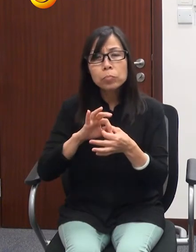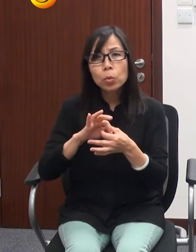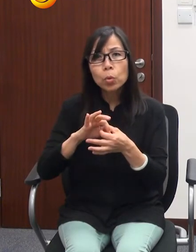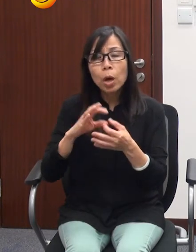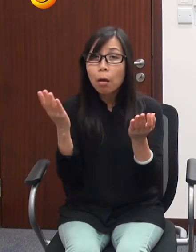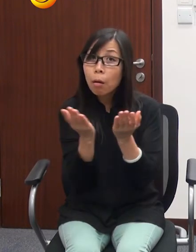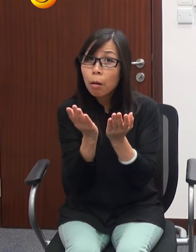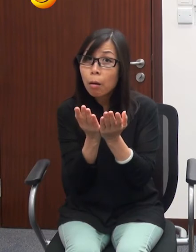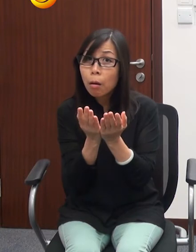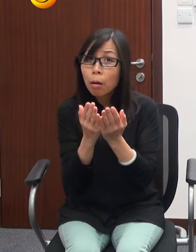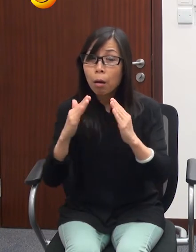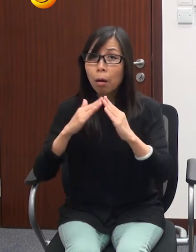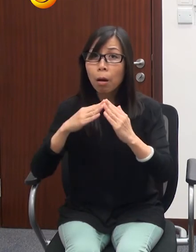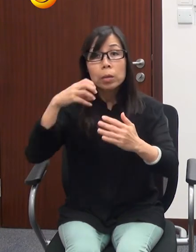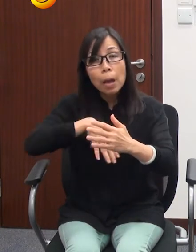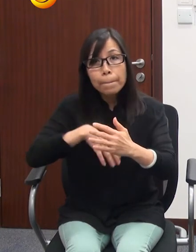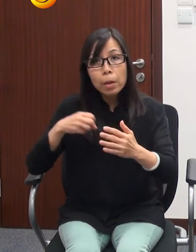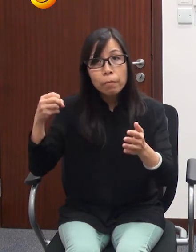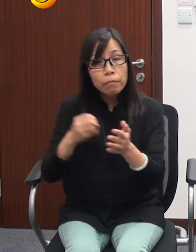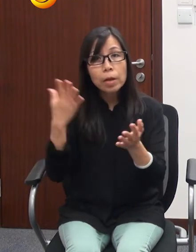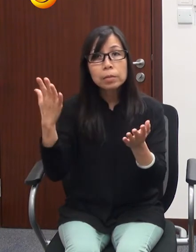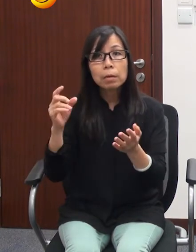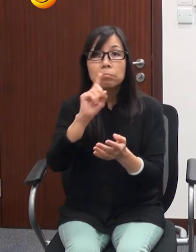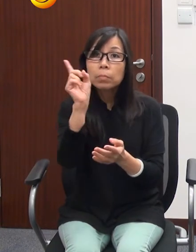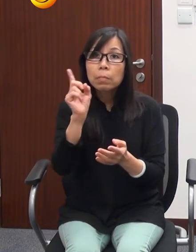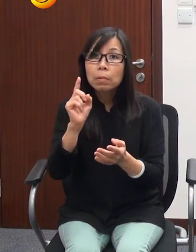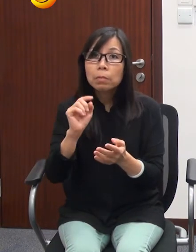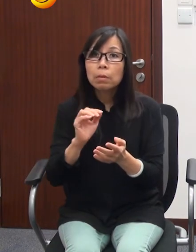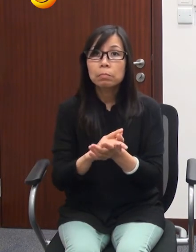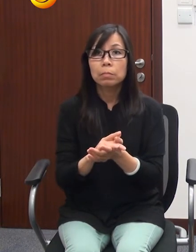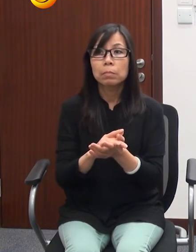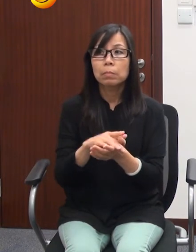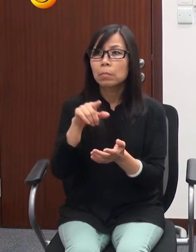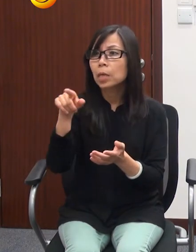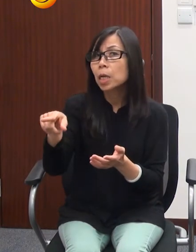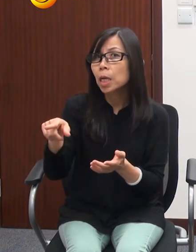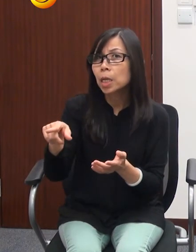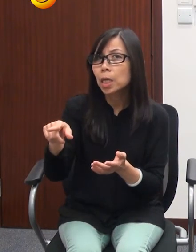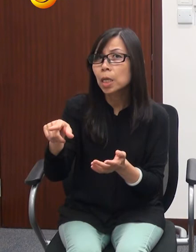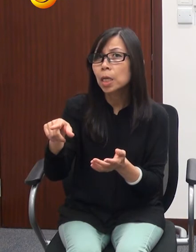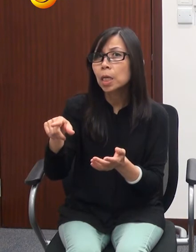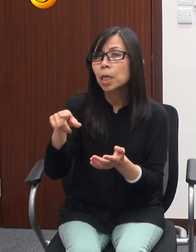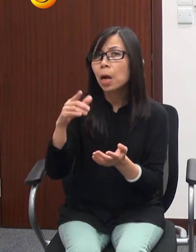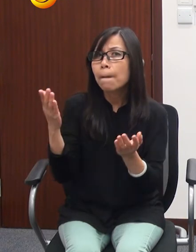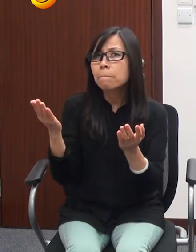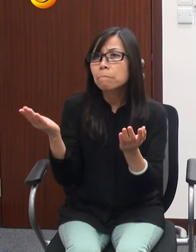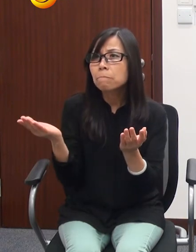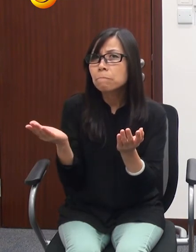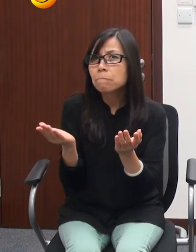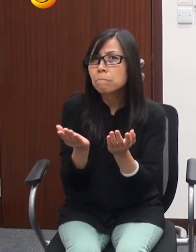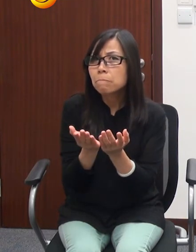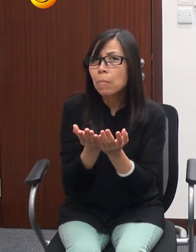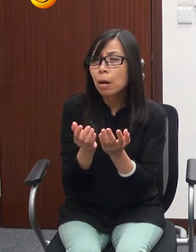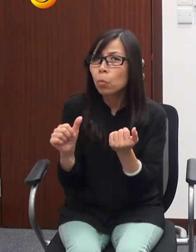咩冬瓜豆腐啊、風吹草動，咁你還有沒有資格，或者憑什麼你要求一